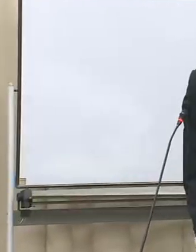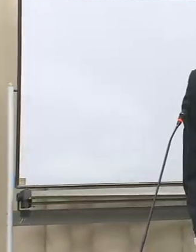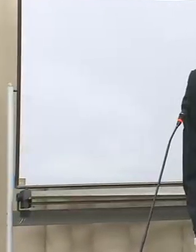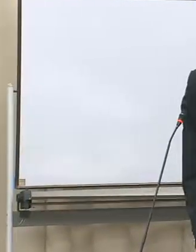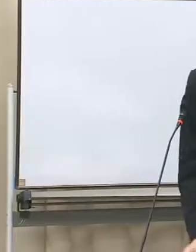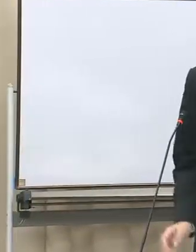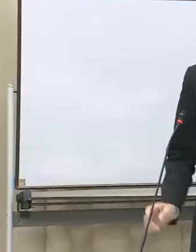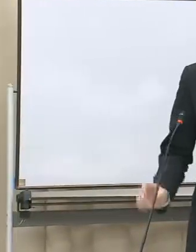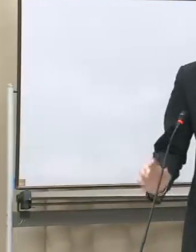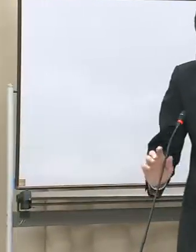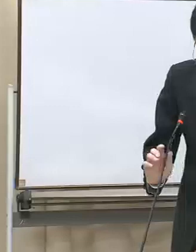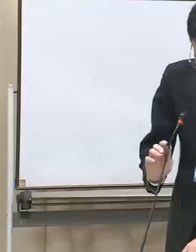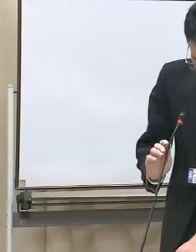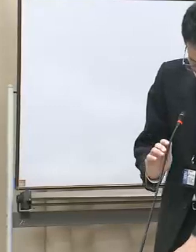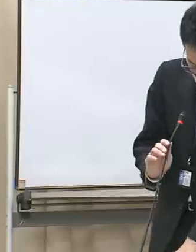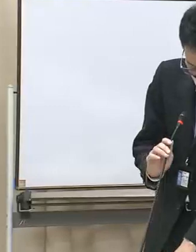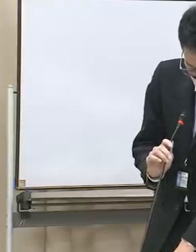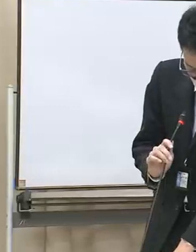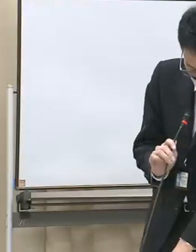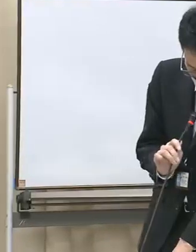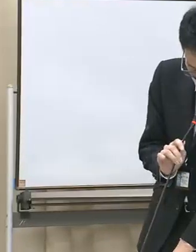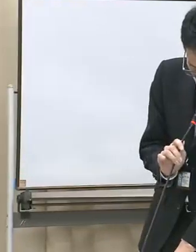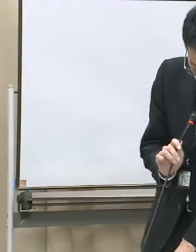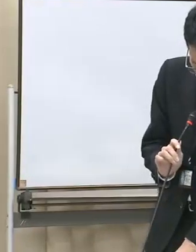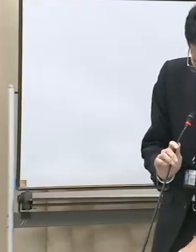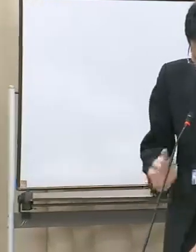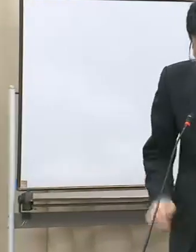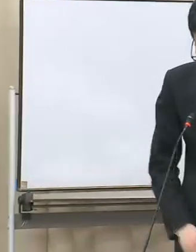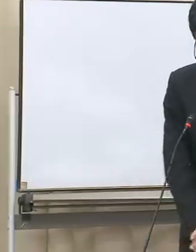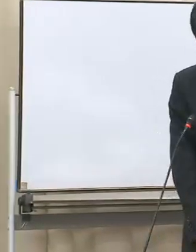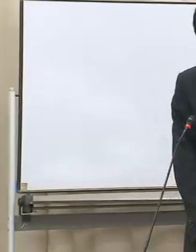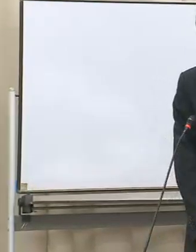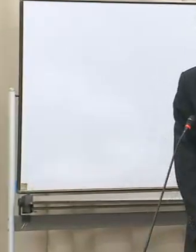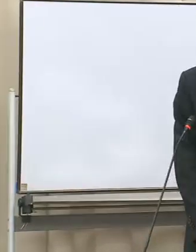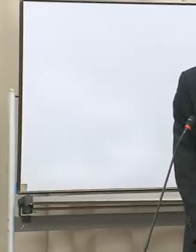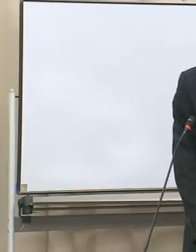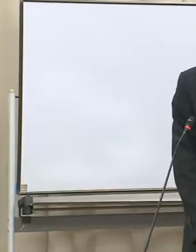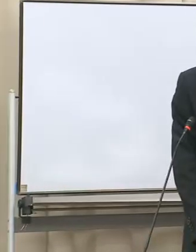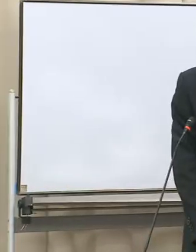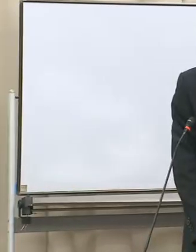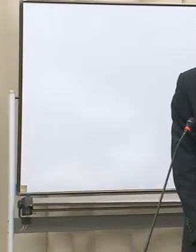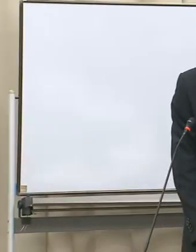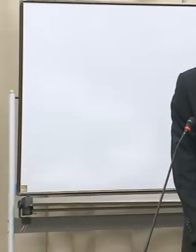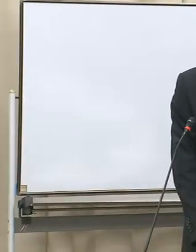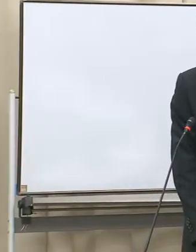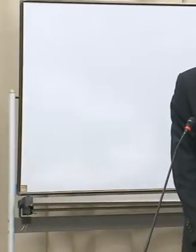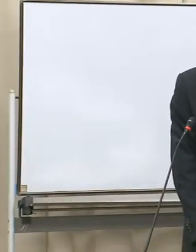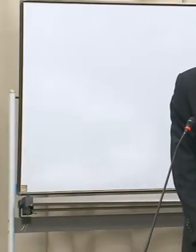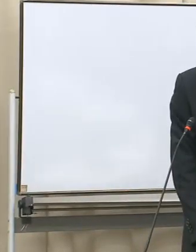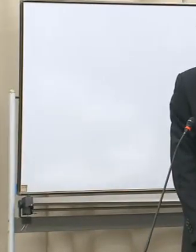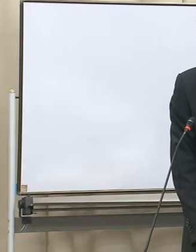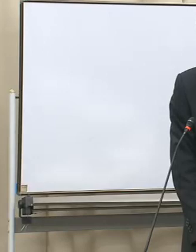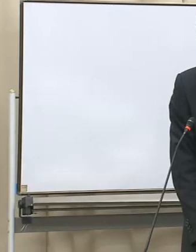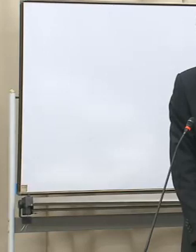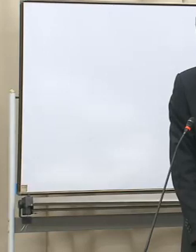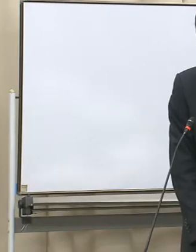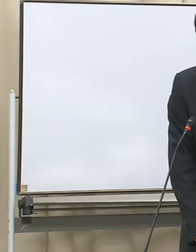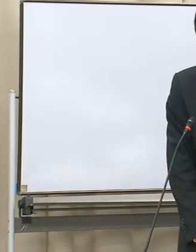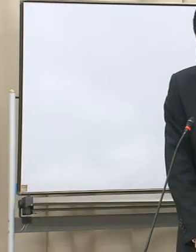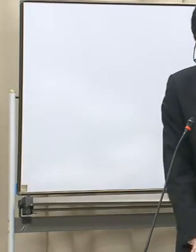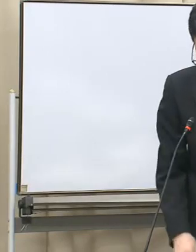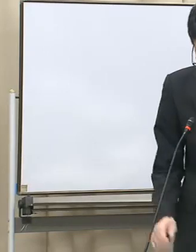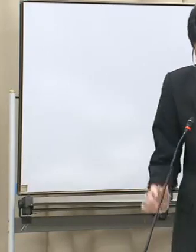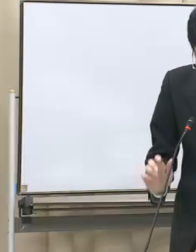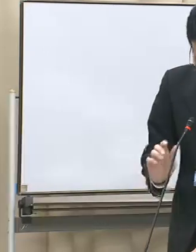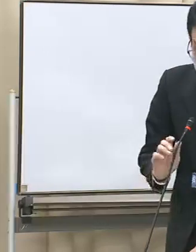うんですけども、今回亡くなるという事態まで発展したのは、高齢者だから急速に病状が悪化して亡く